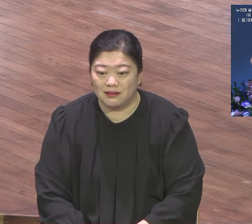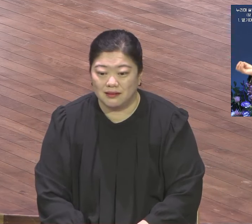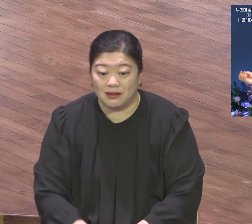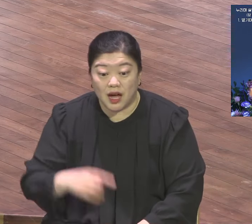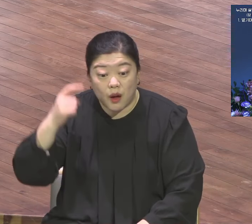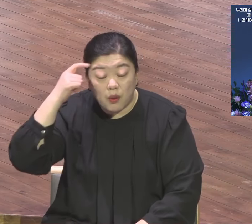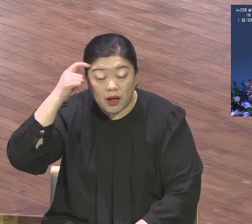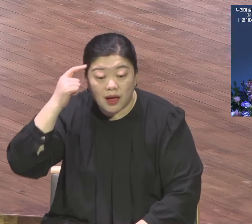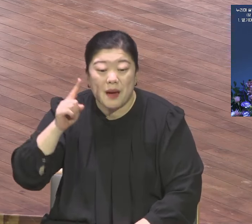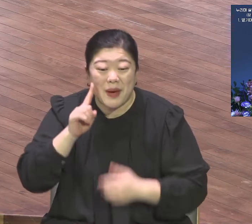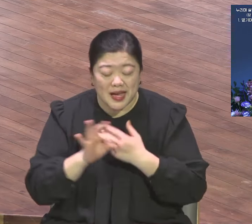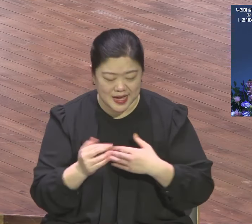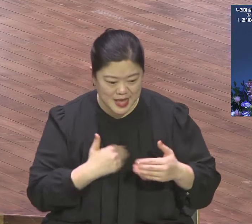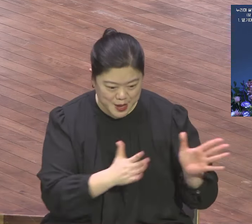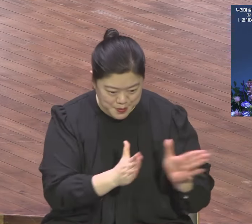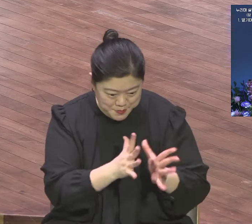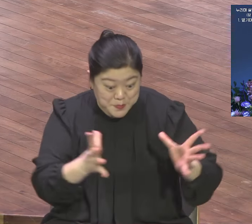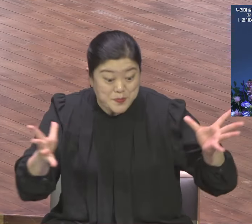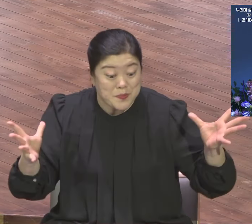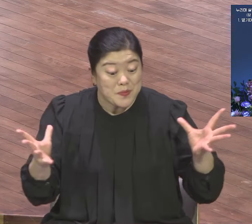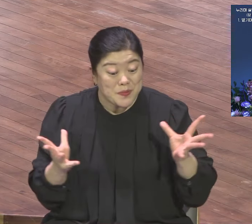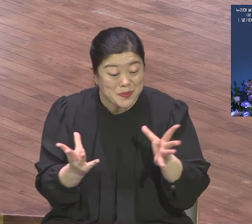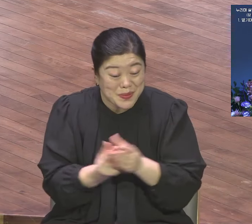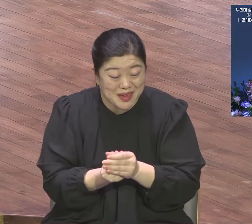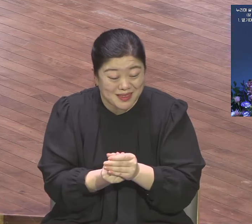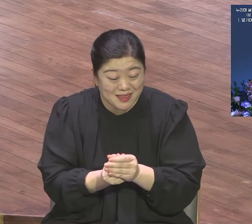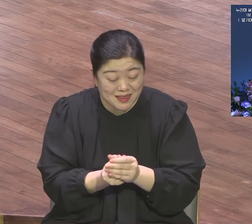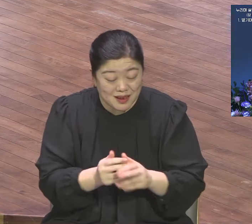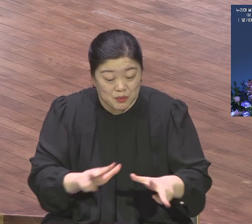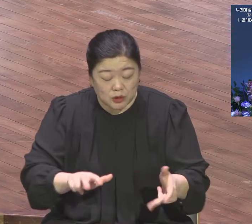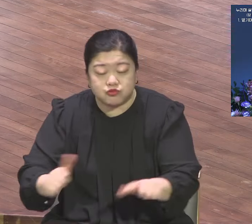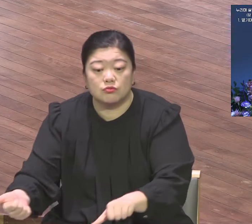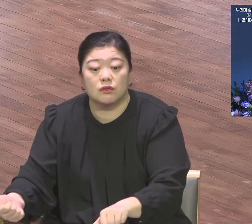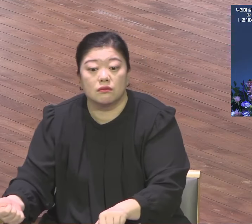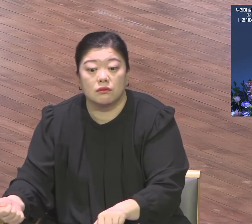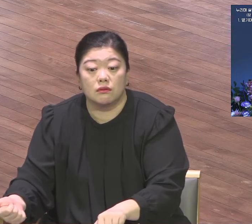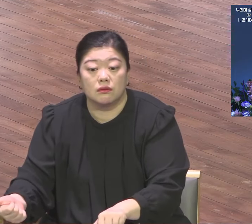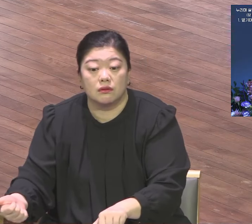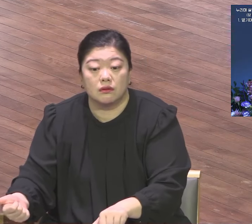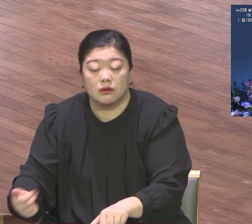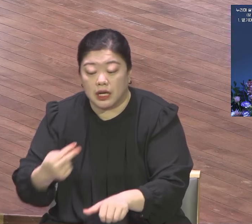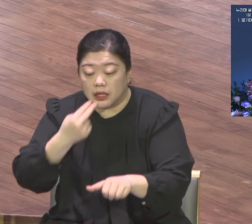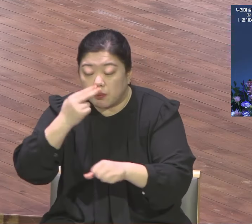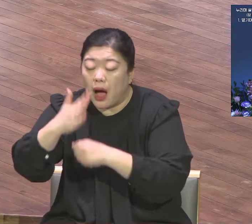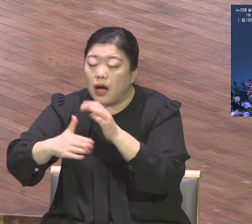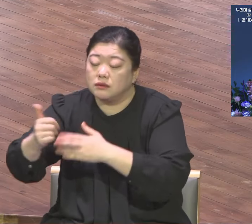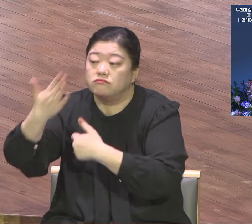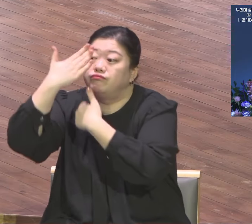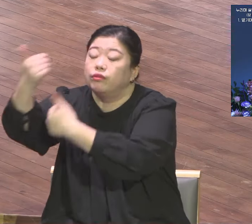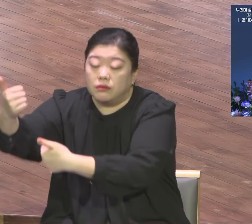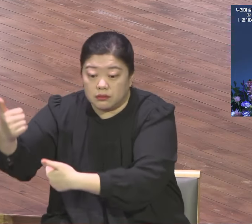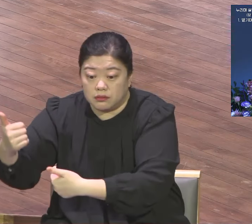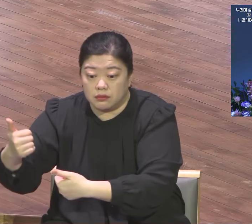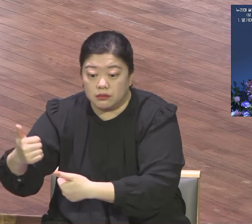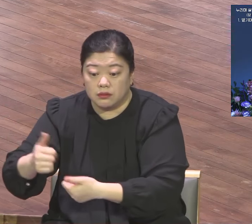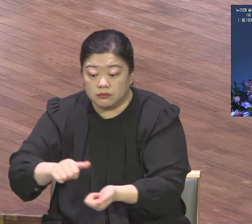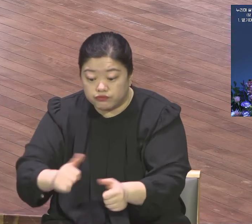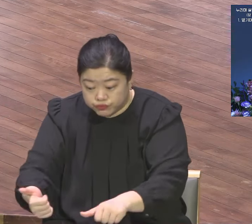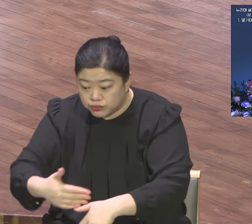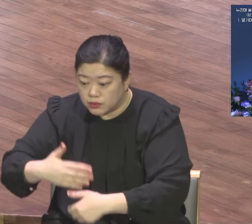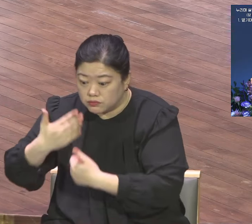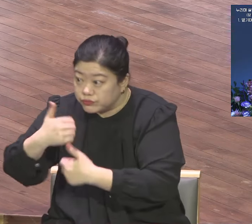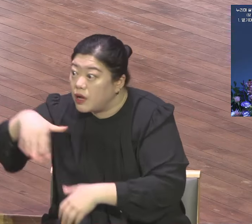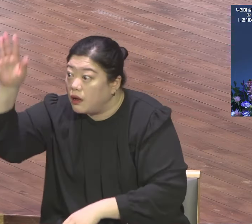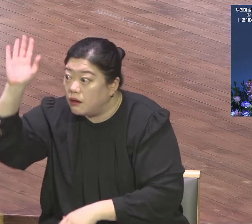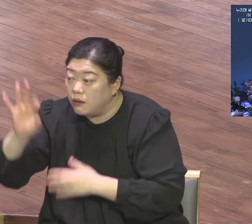생명 거둬가버리면 아무것도 아니에요. 그 엄청난 계획, 그 엄청난 준비,